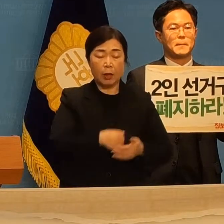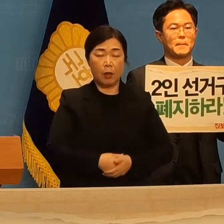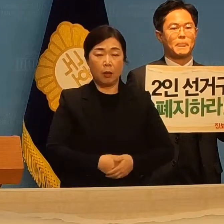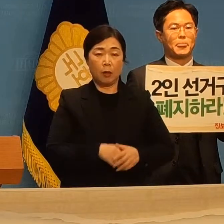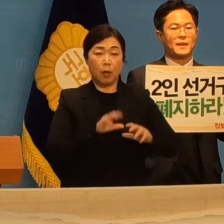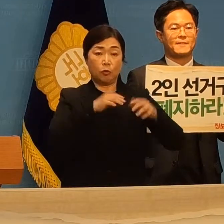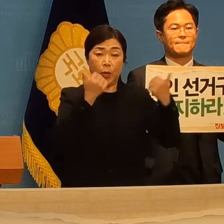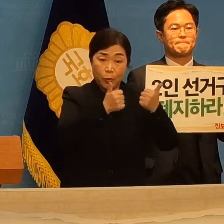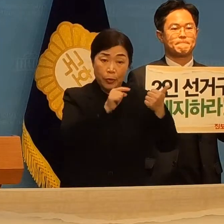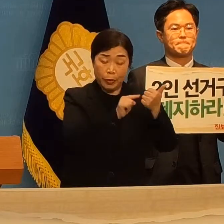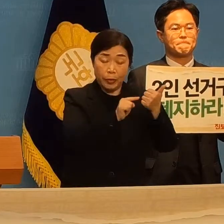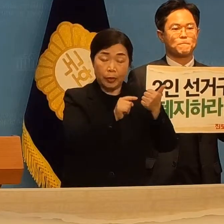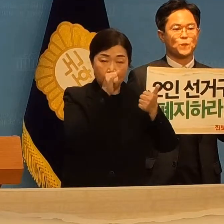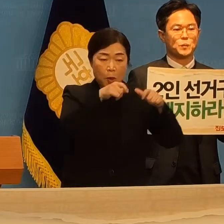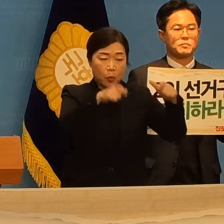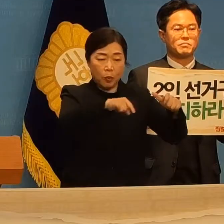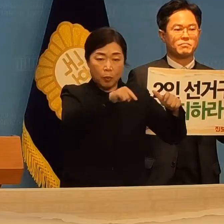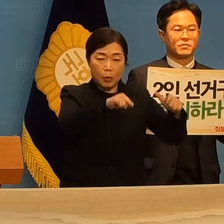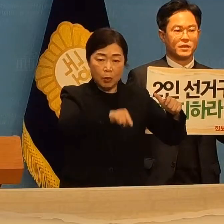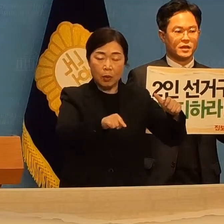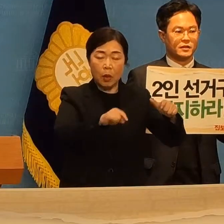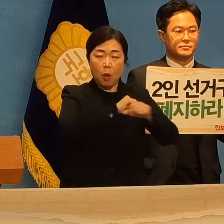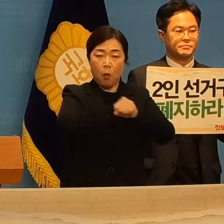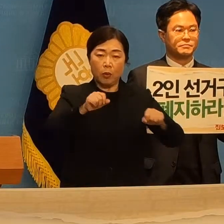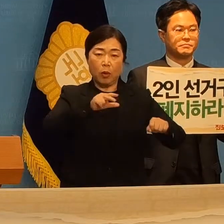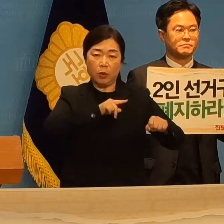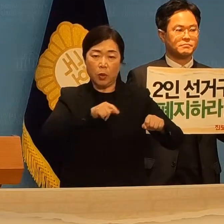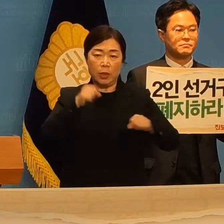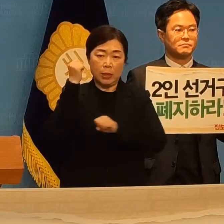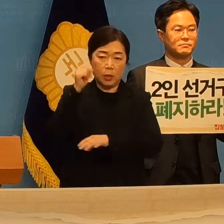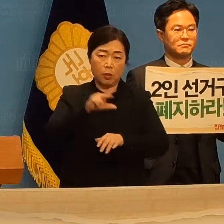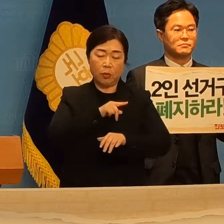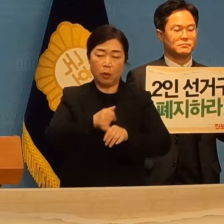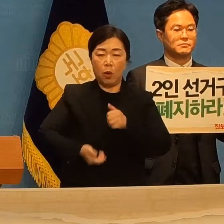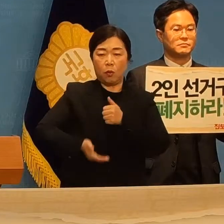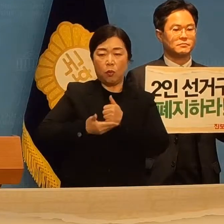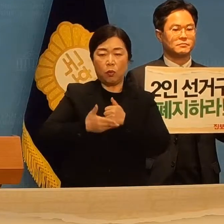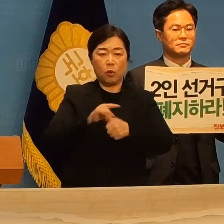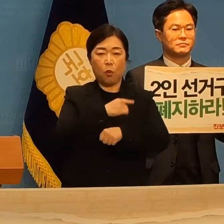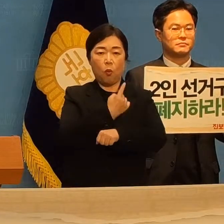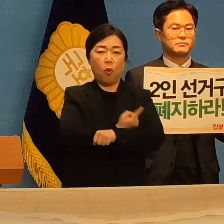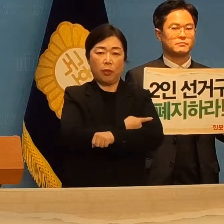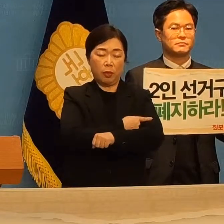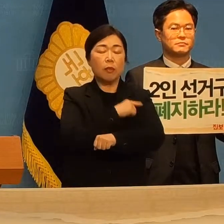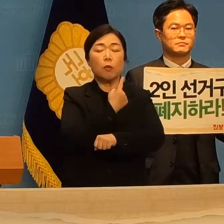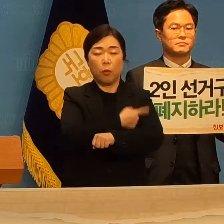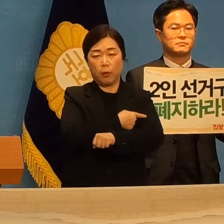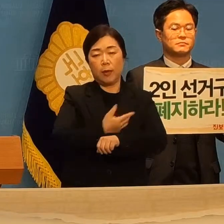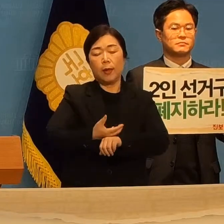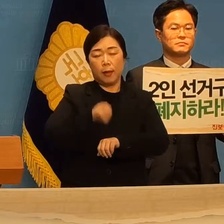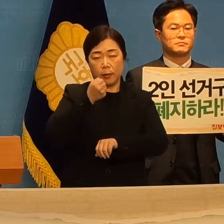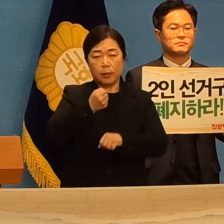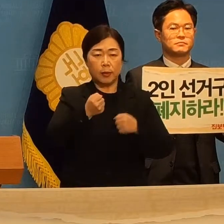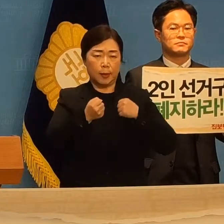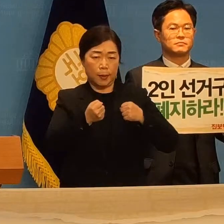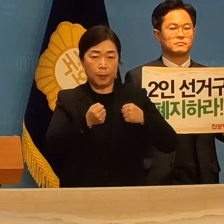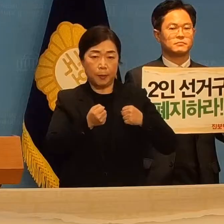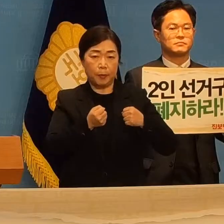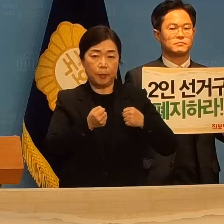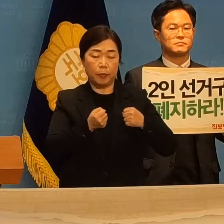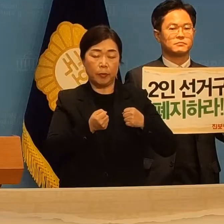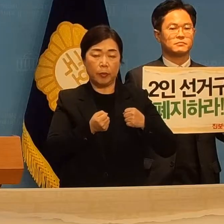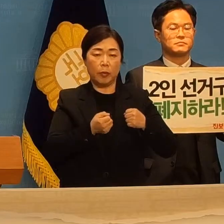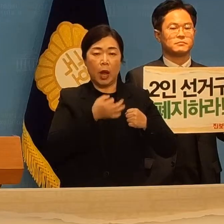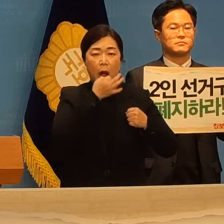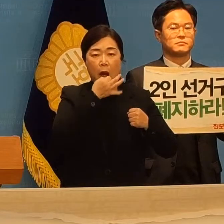명의 국회의원이 몇 명의 광역의원과 기초의원의 공천권을 쥘 수 있는지 그 힘을 유지하겠다는